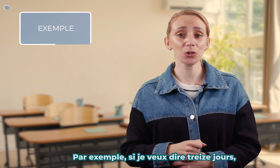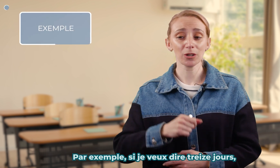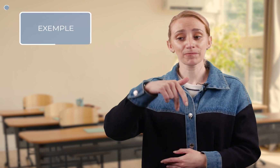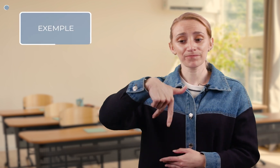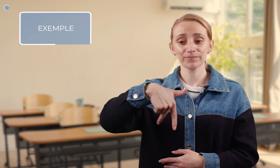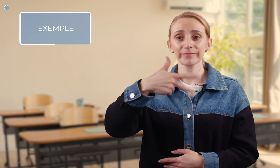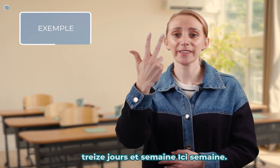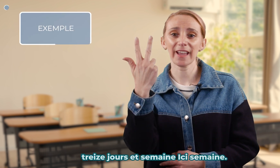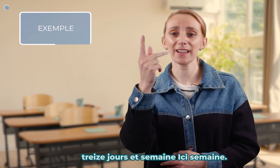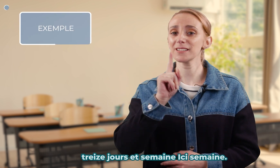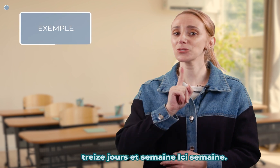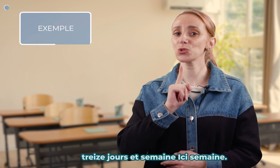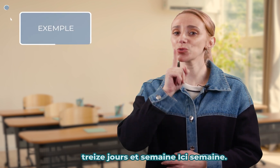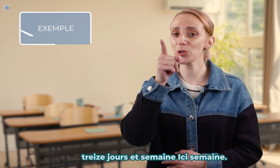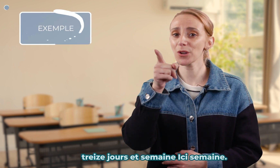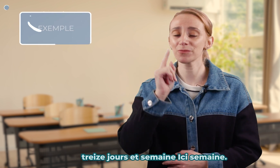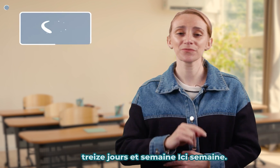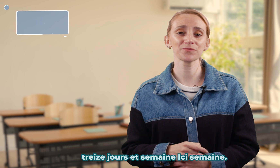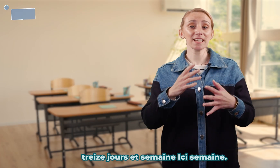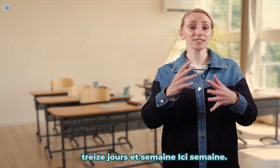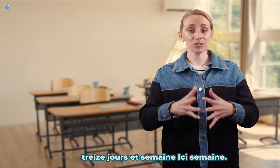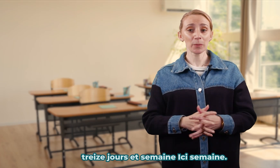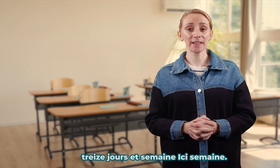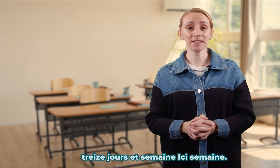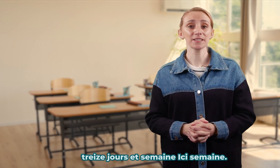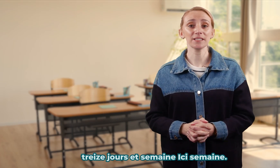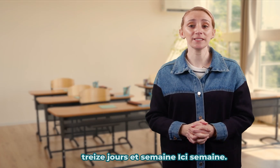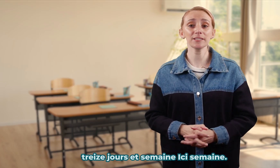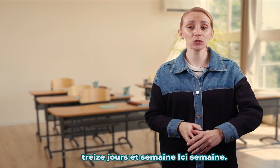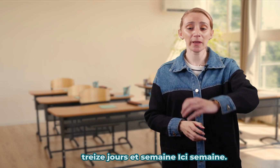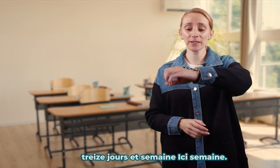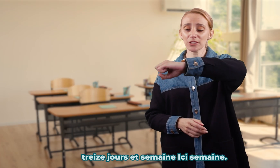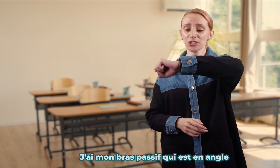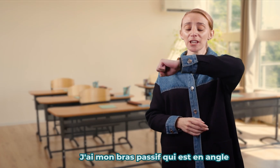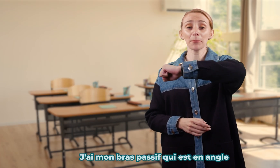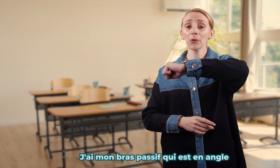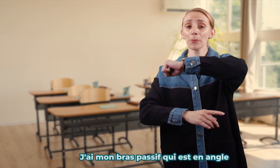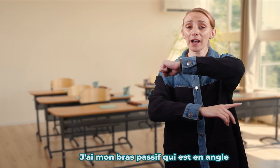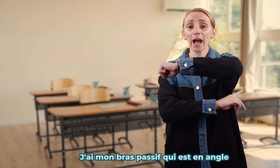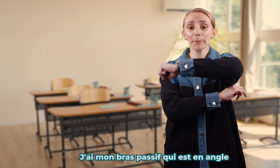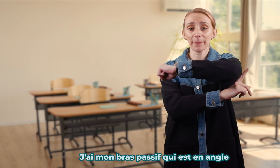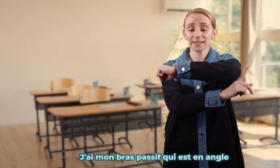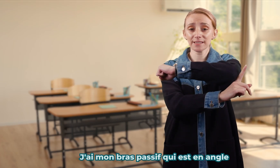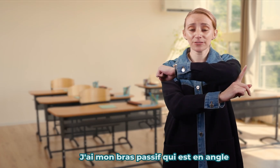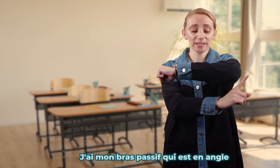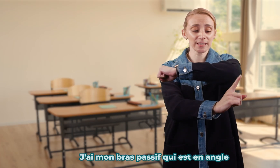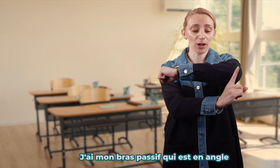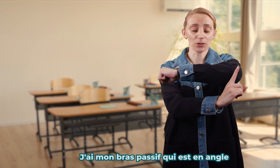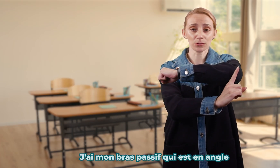jours. 13 jours. Et semaine, ici, semaine, j'ai mon bras passif qui est en